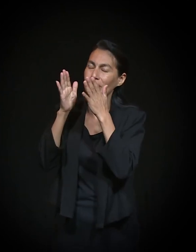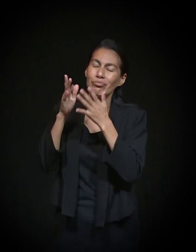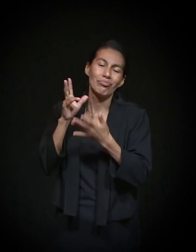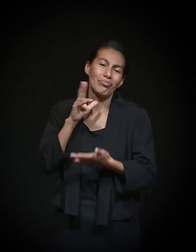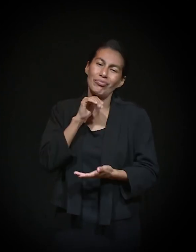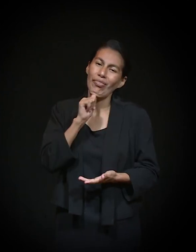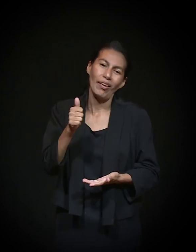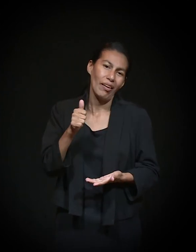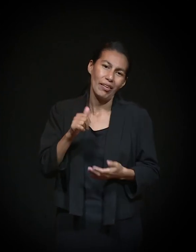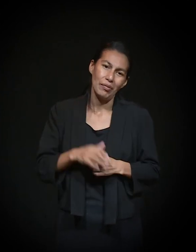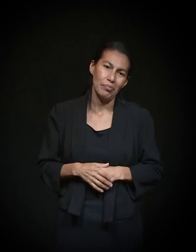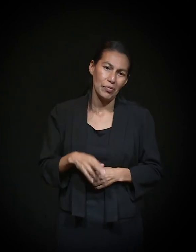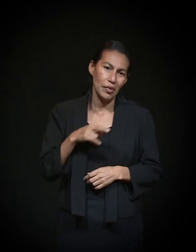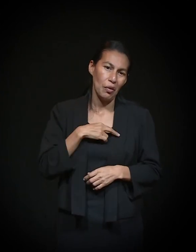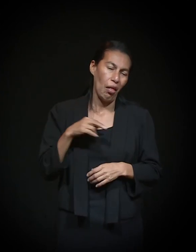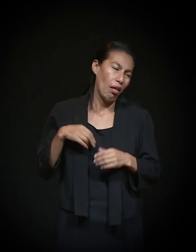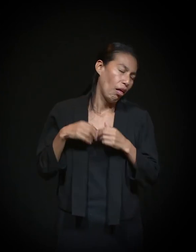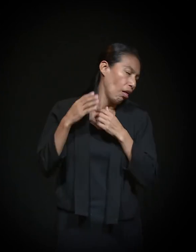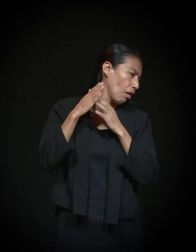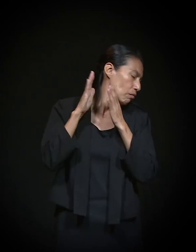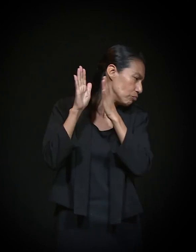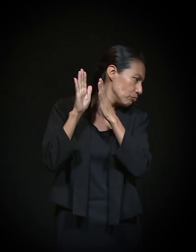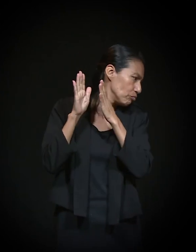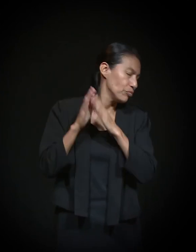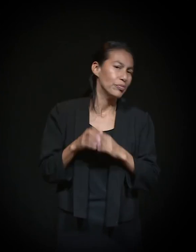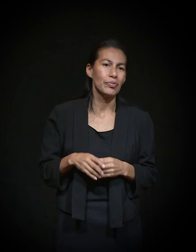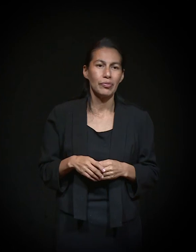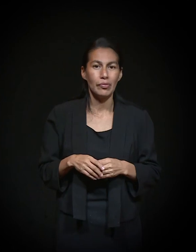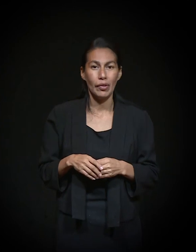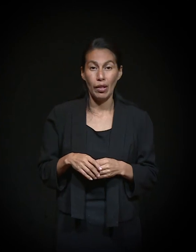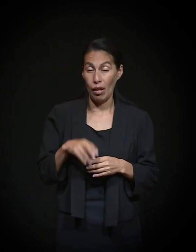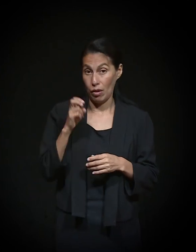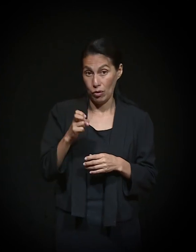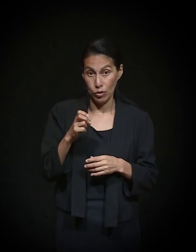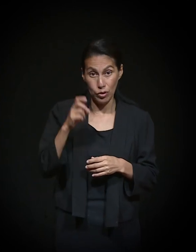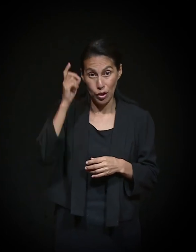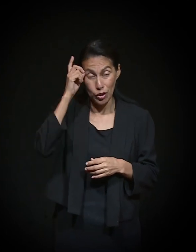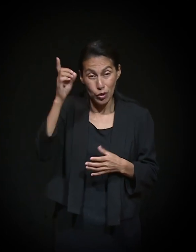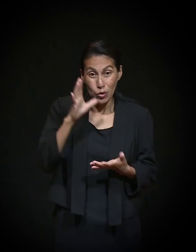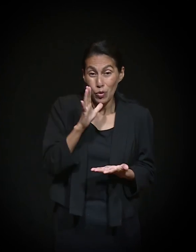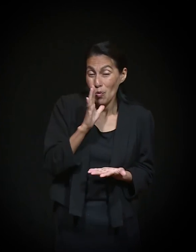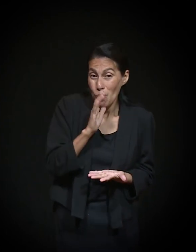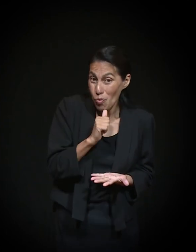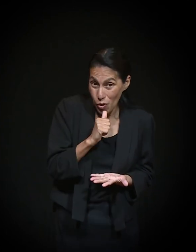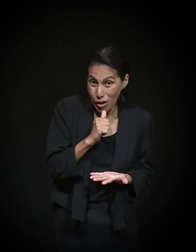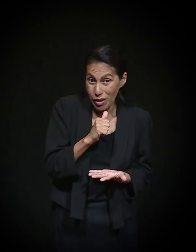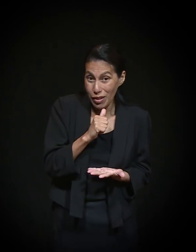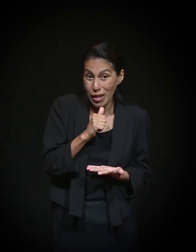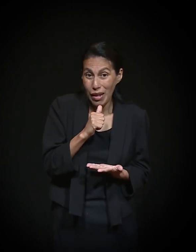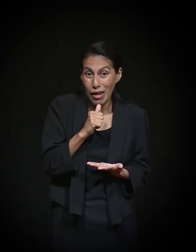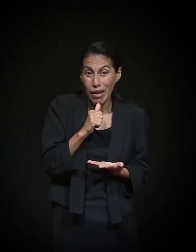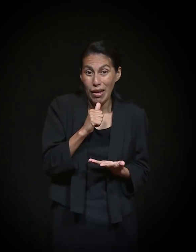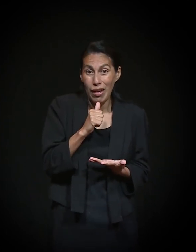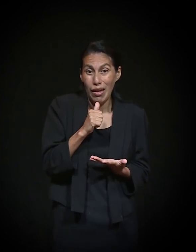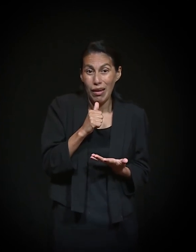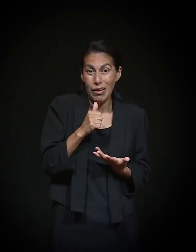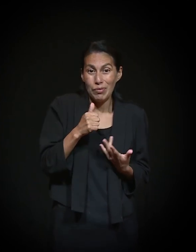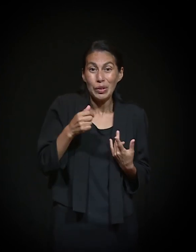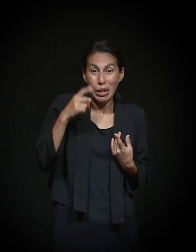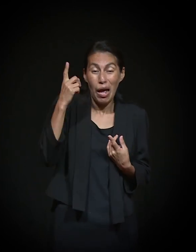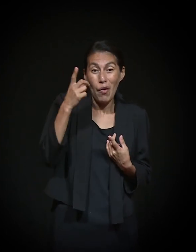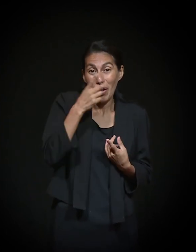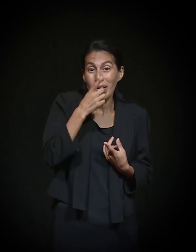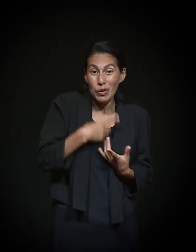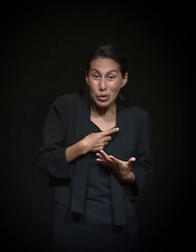de frecuencia con la frecuencia que debemos tener con el cielo. Y Dios de una distancia, para darle